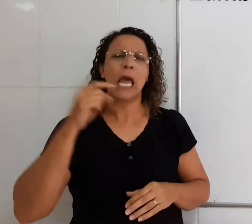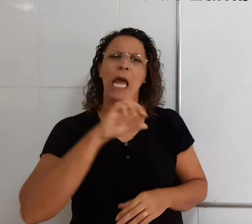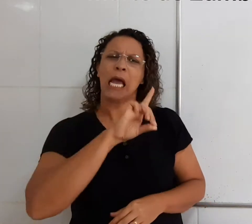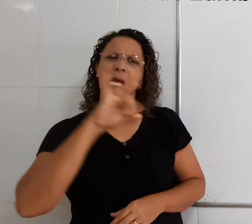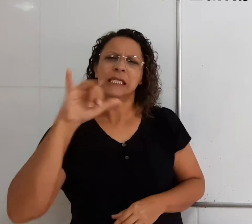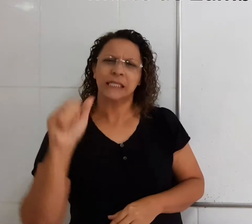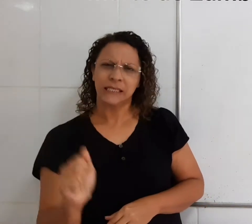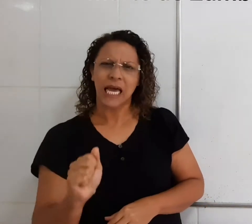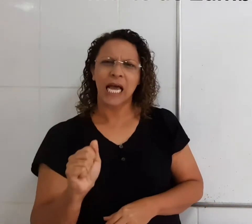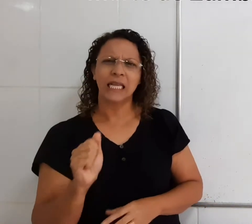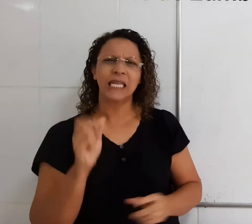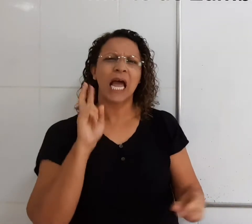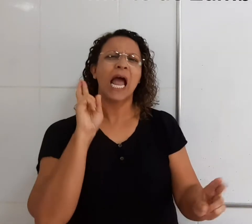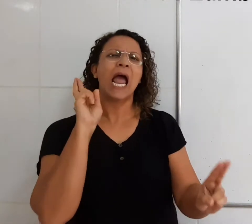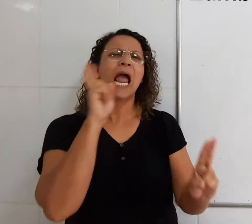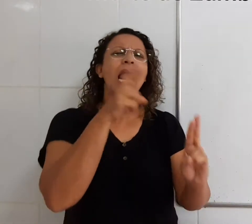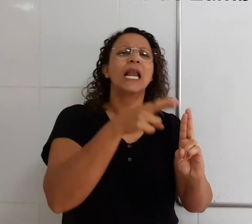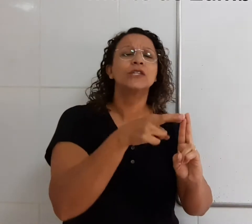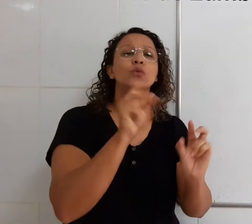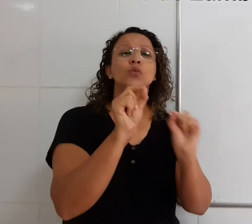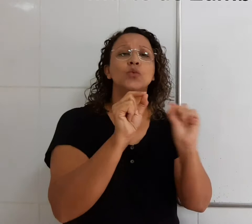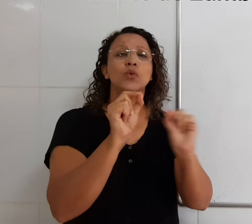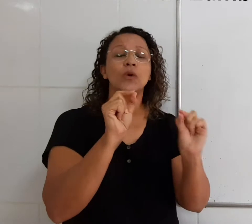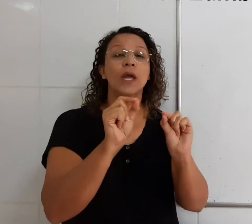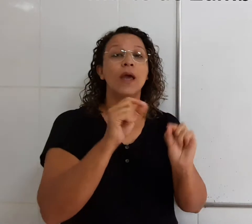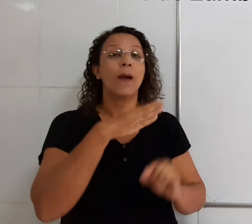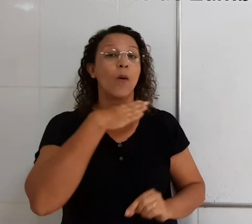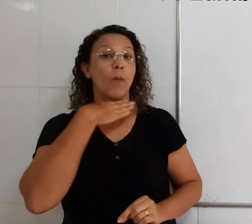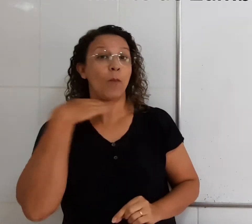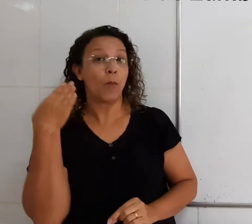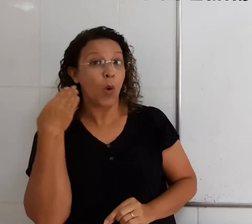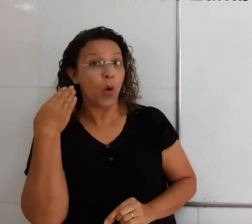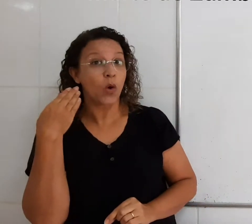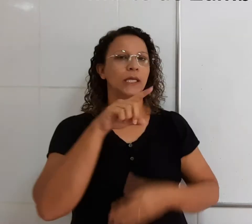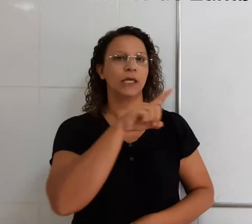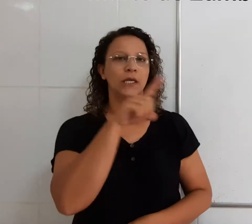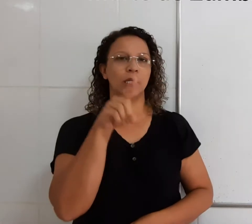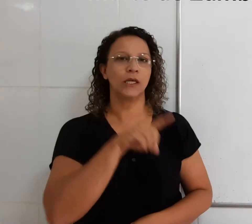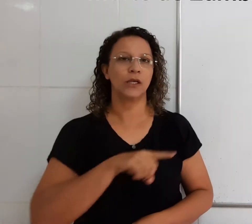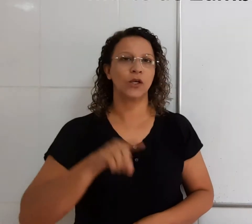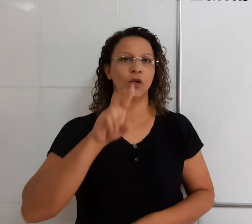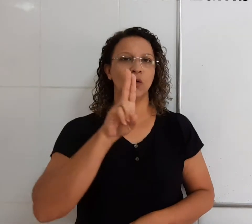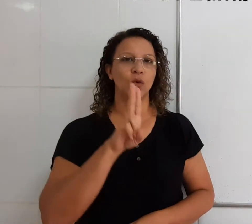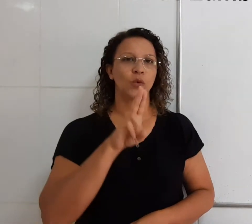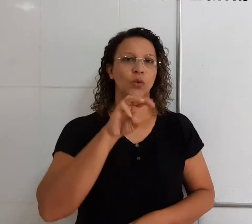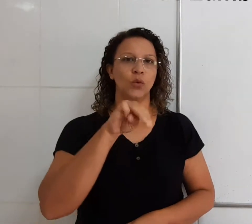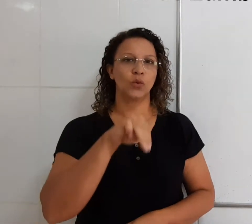está relacionada com a morte de Zumbi dos Palmares.